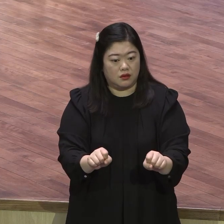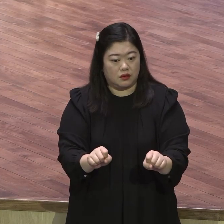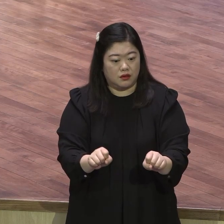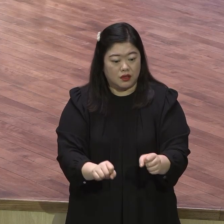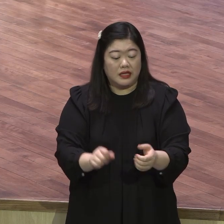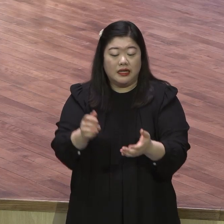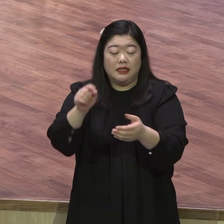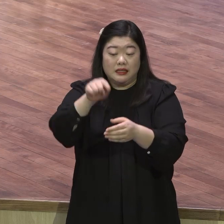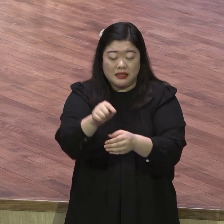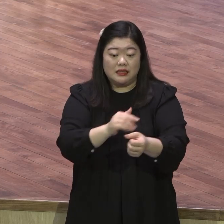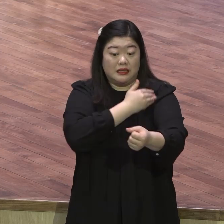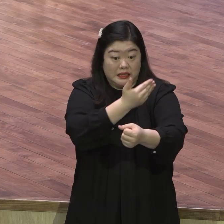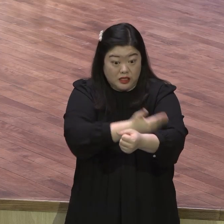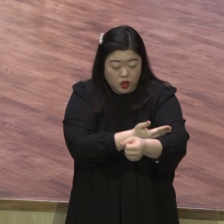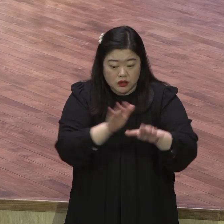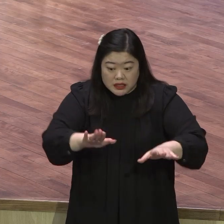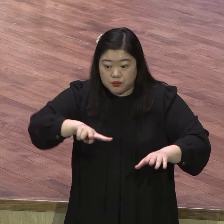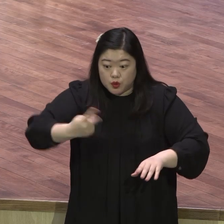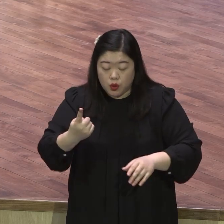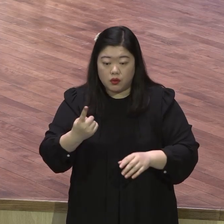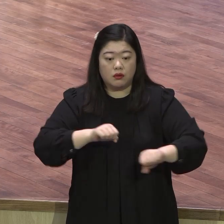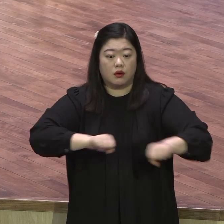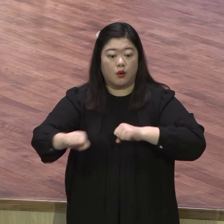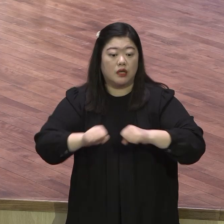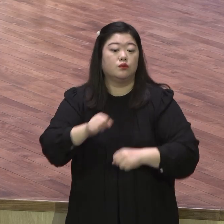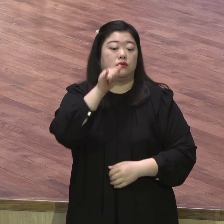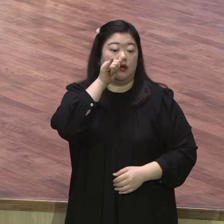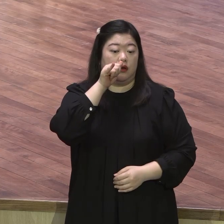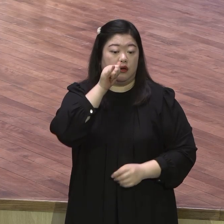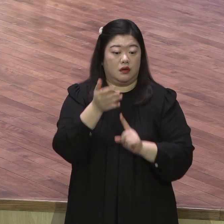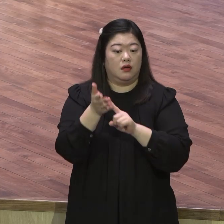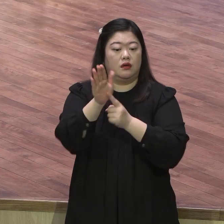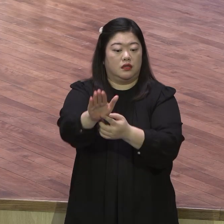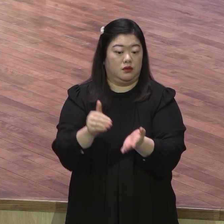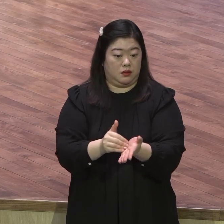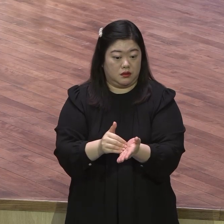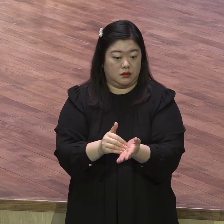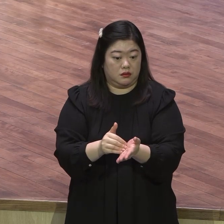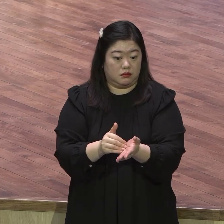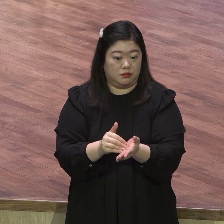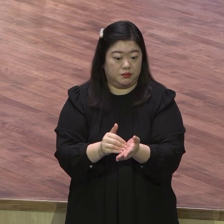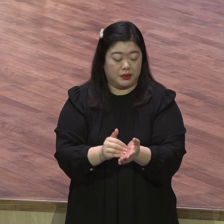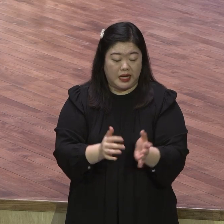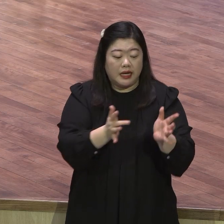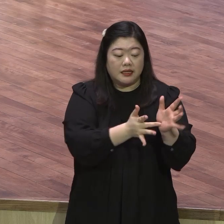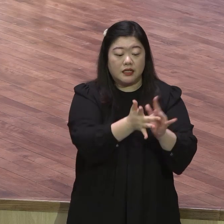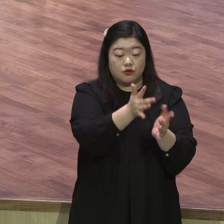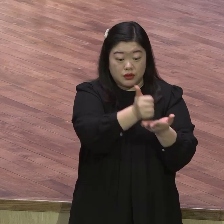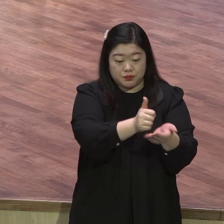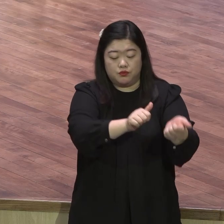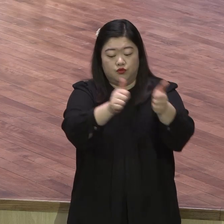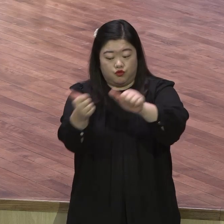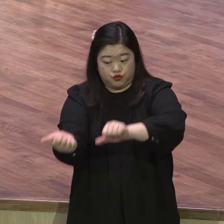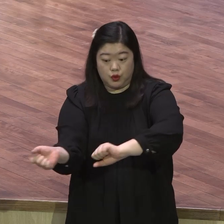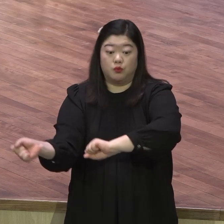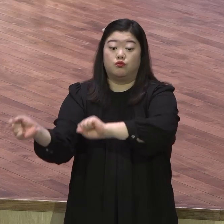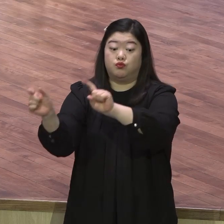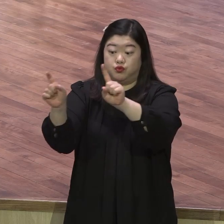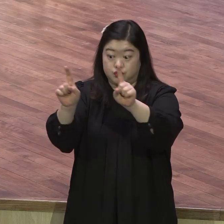능력이 지금도 활동하고 있다. 늘 활동한다. 부활하신 예수님 그리스도께서 지금